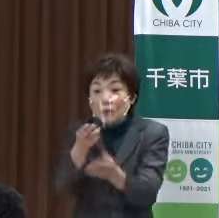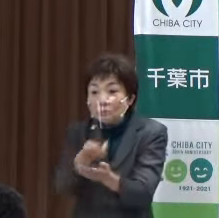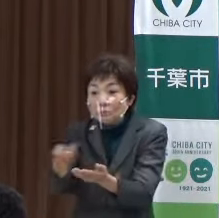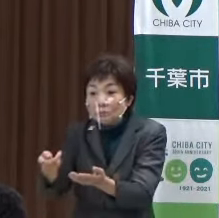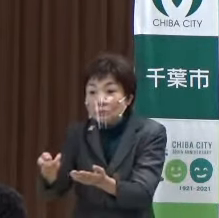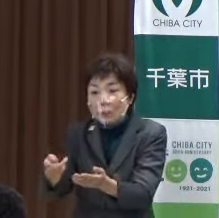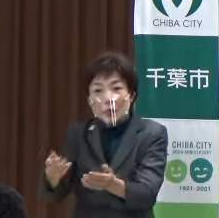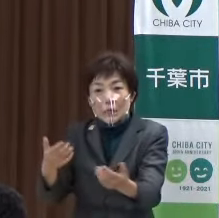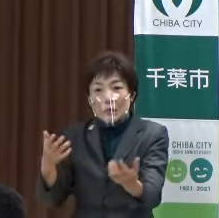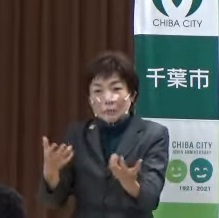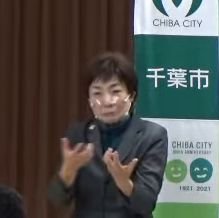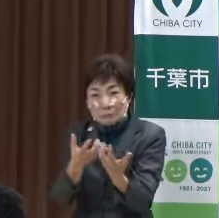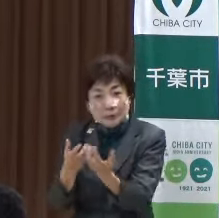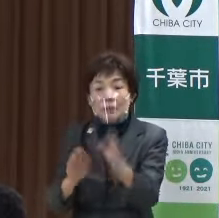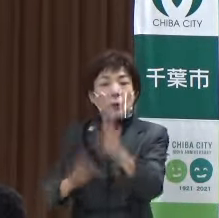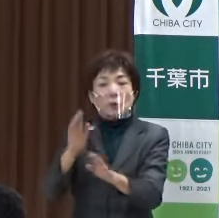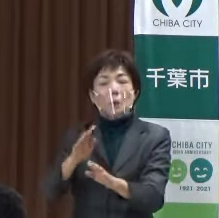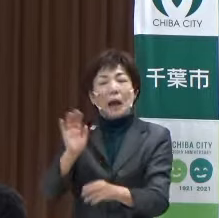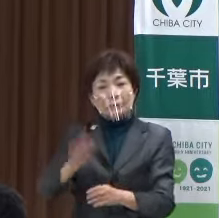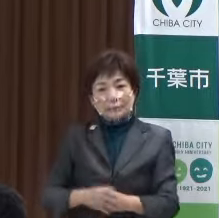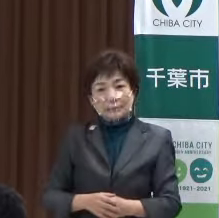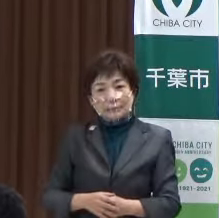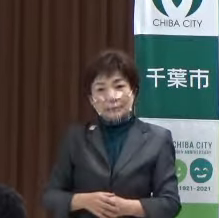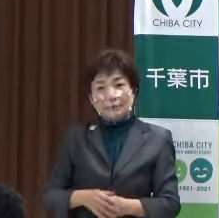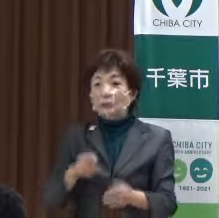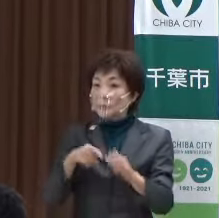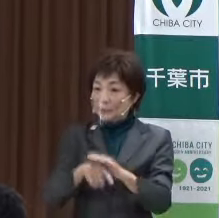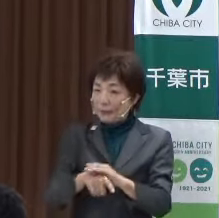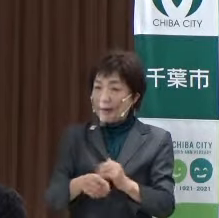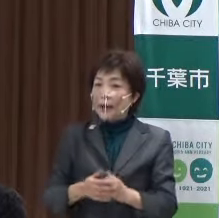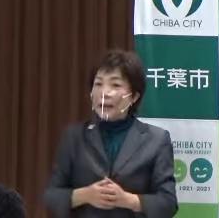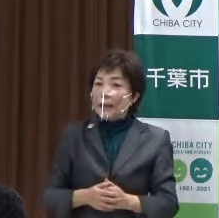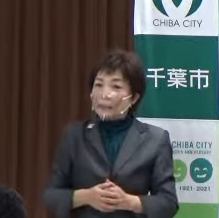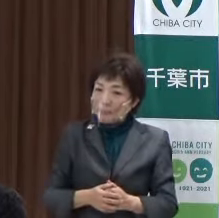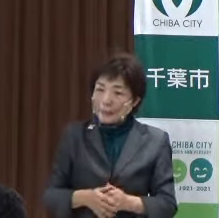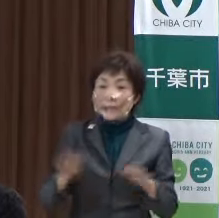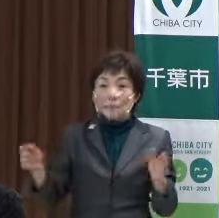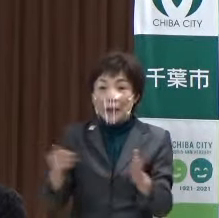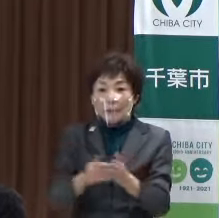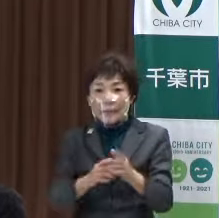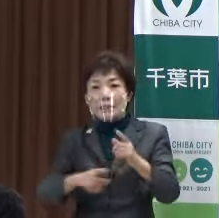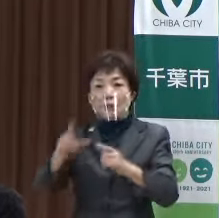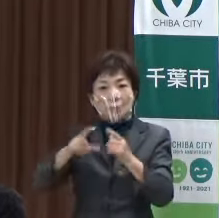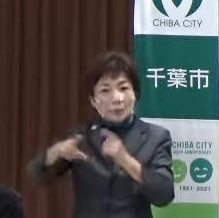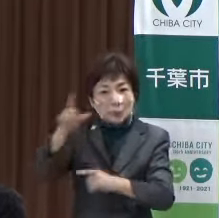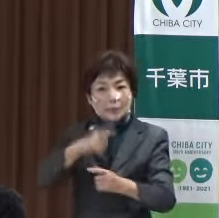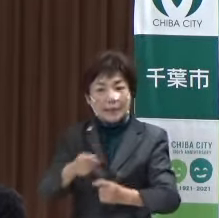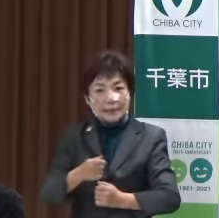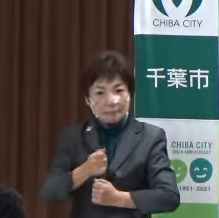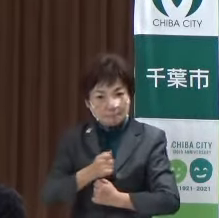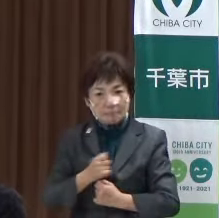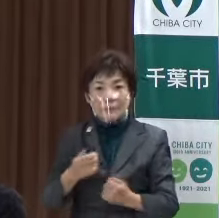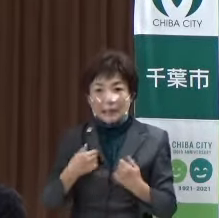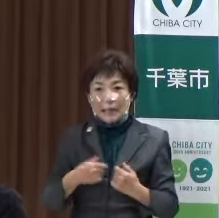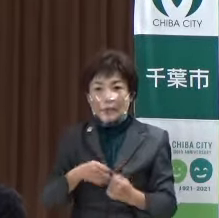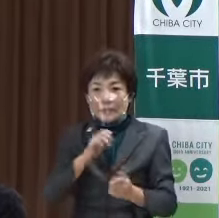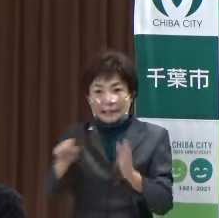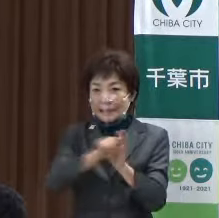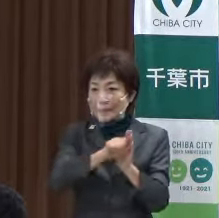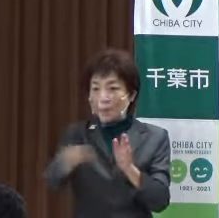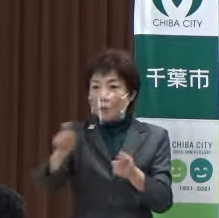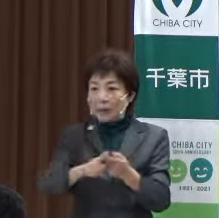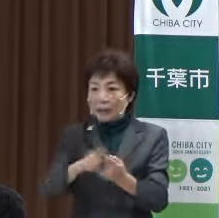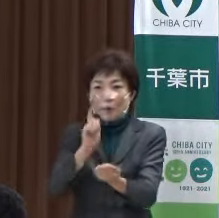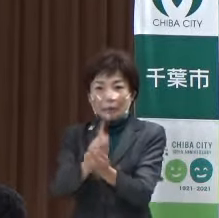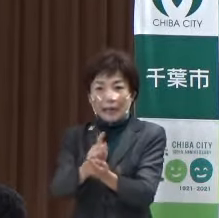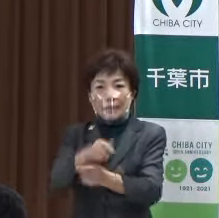ているというのは間違いないというふうに思っています。そういう意味では、今まで以上に実効性のある強い